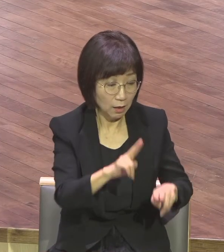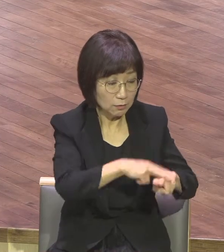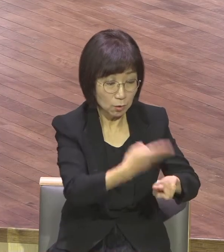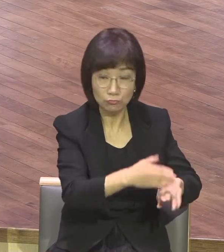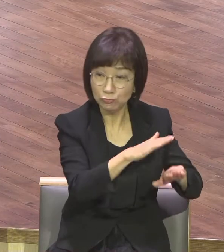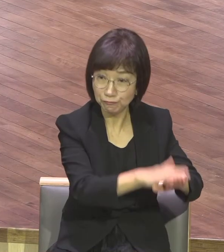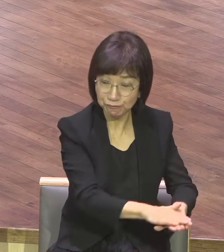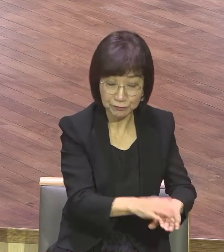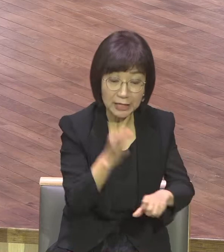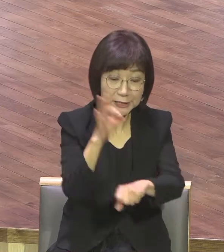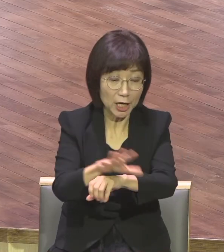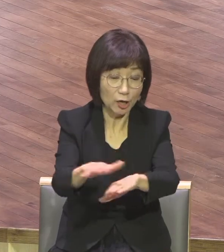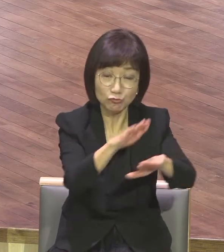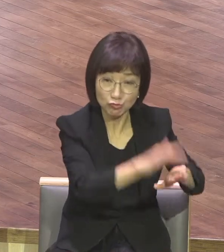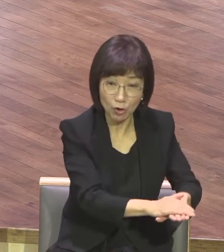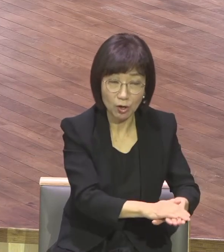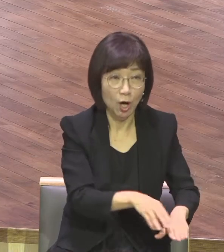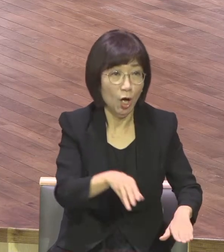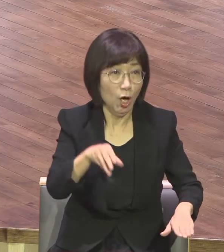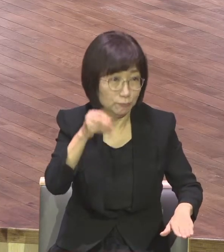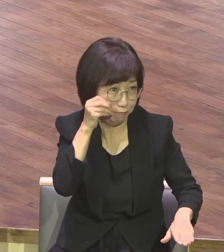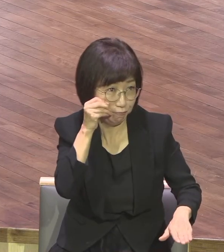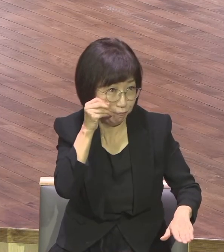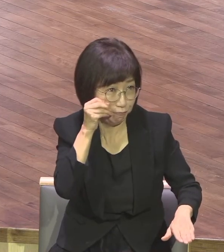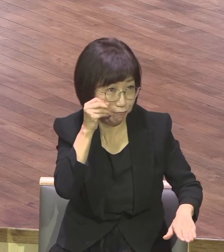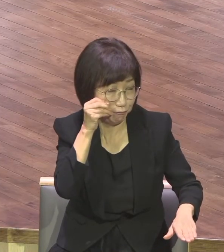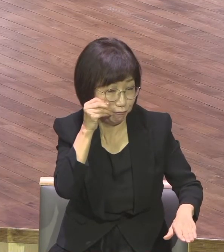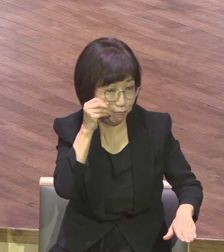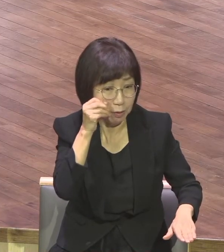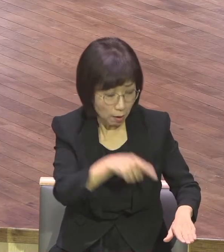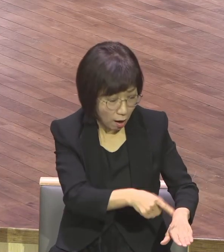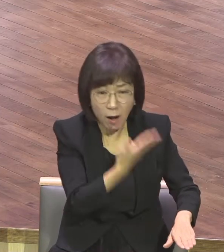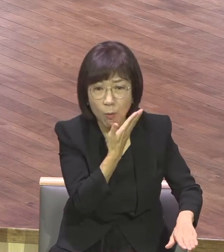너 놀립니까 지금? 포장해놓고 안 주는 거요.